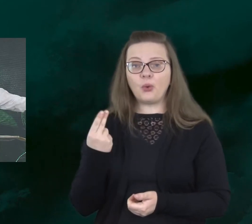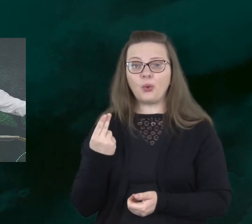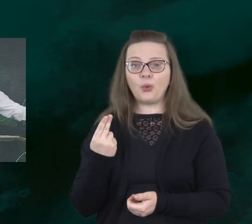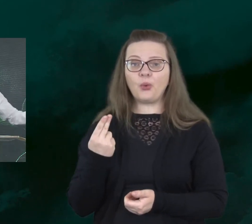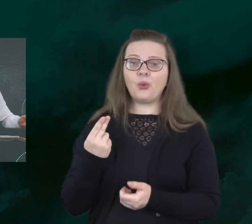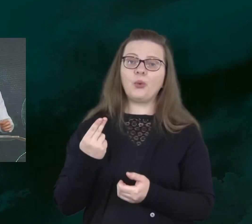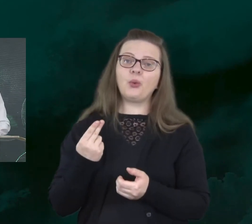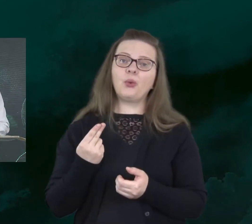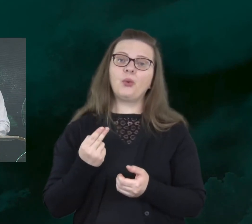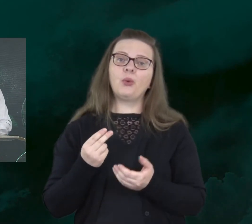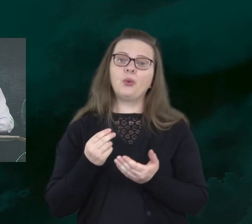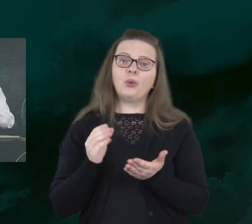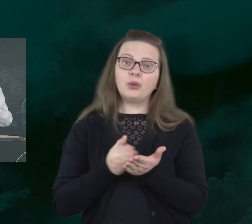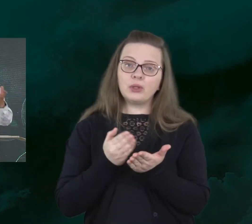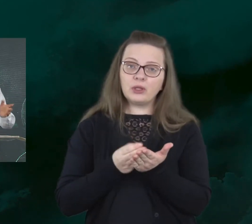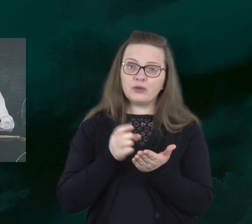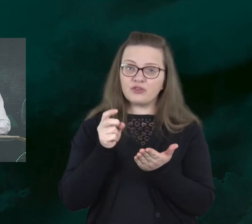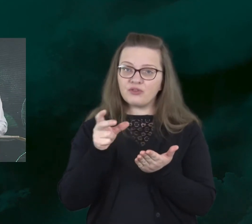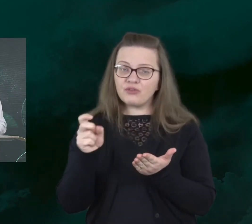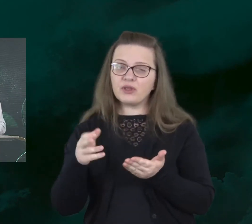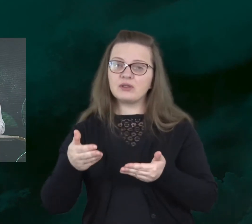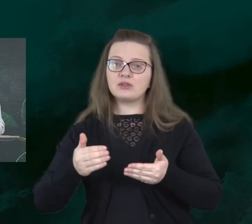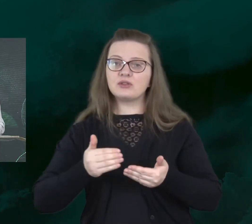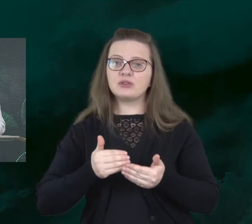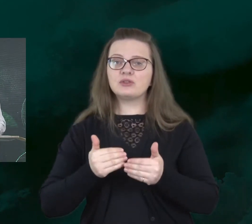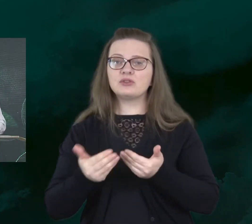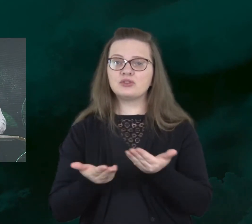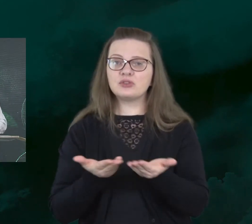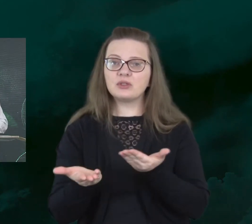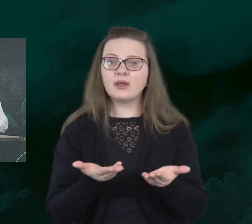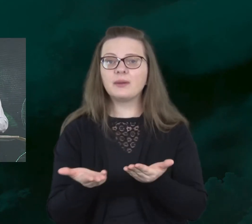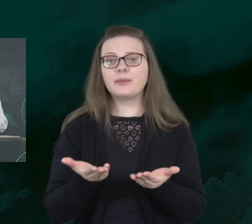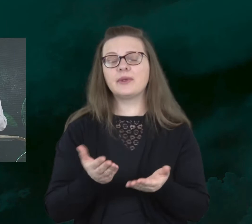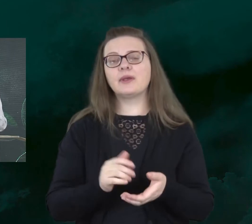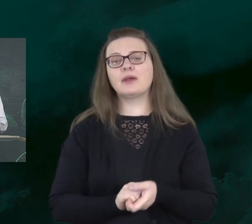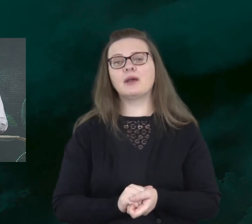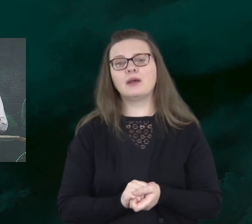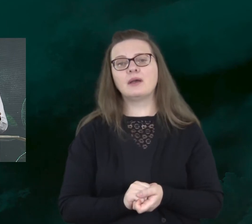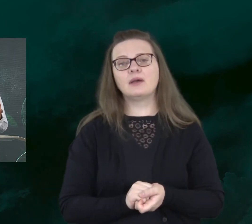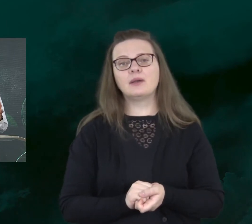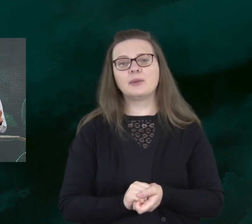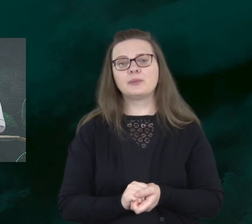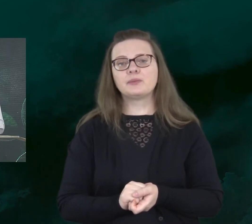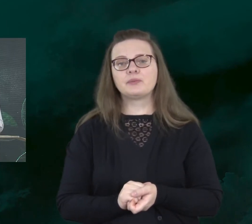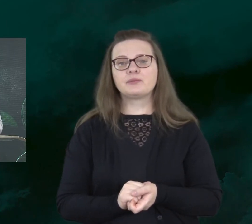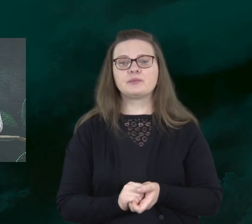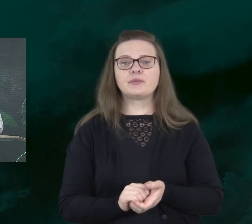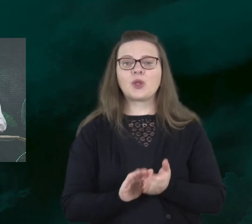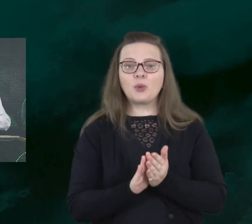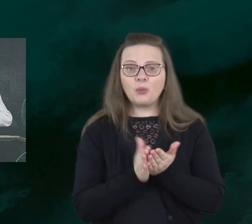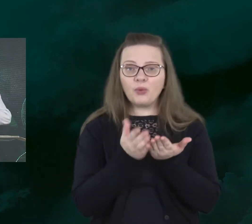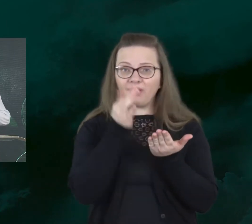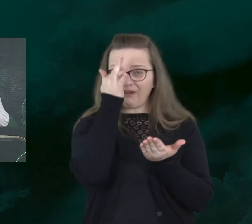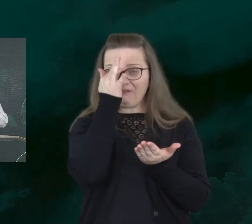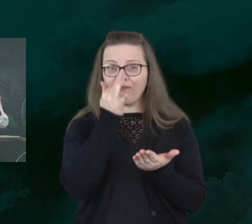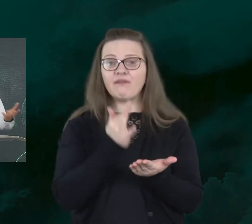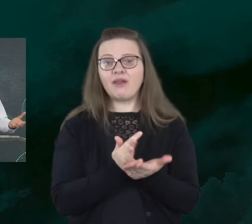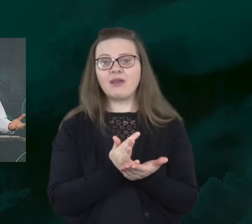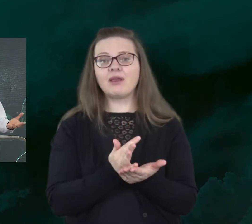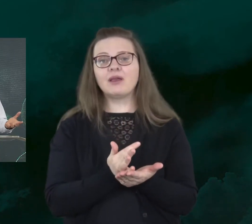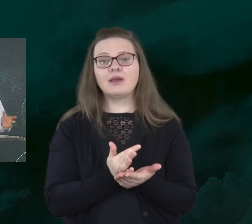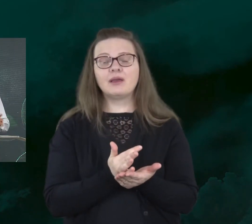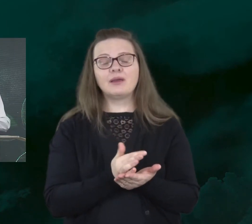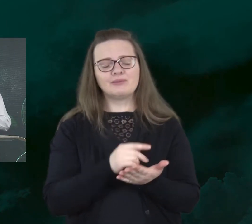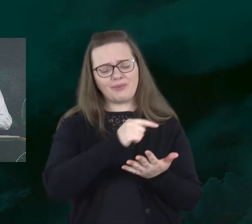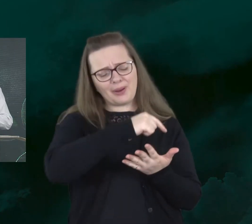outras ferramentas que o Senhor nos deu, Bucafé, e etc. E nós estamos precisando cuidar